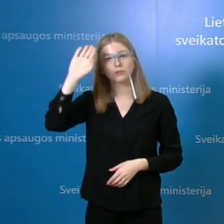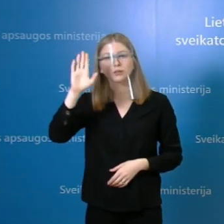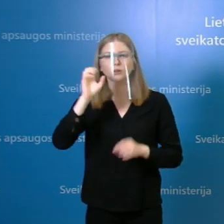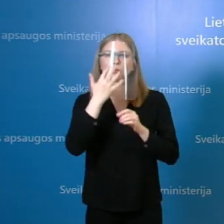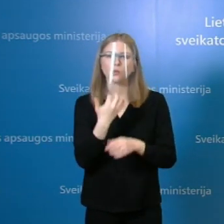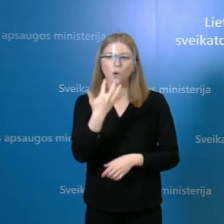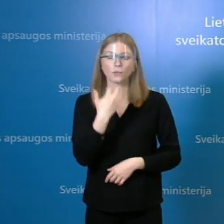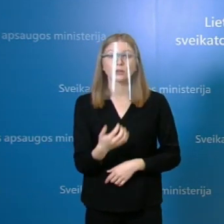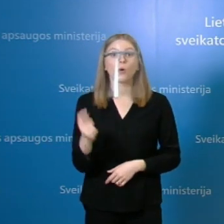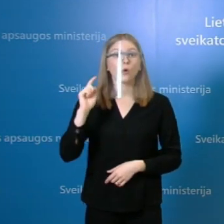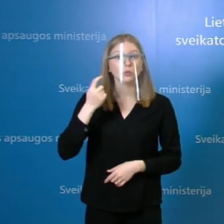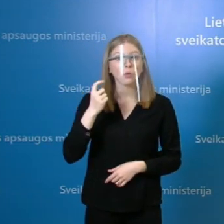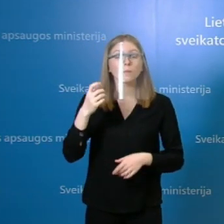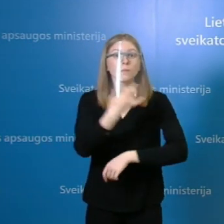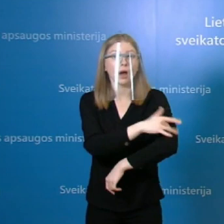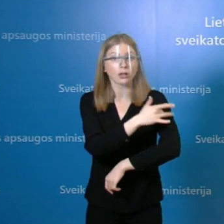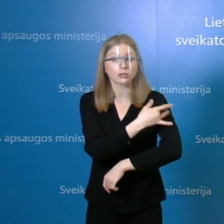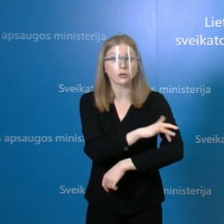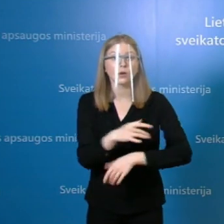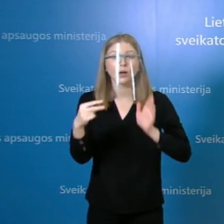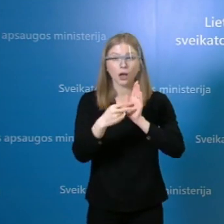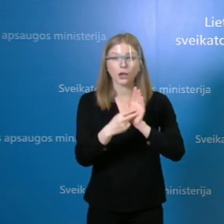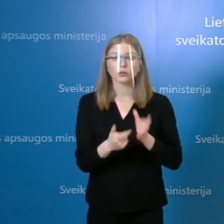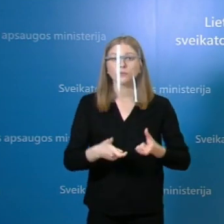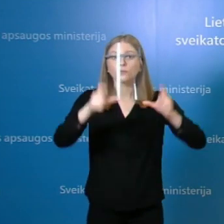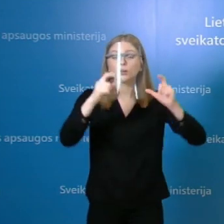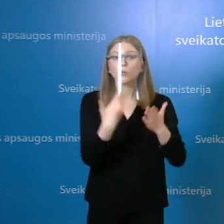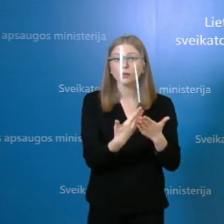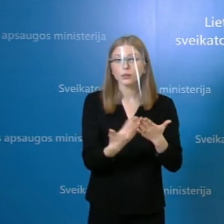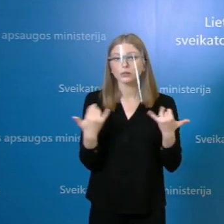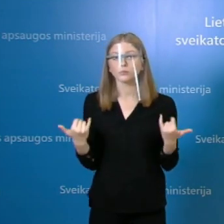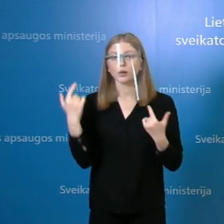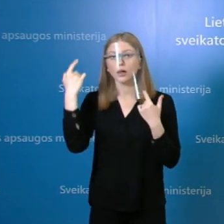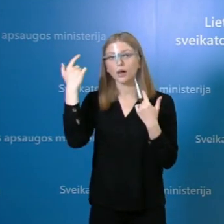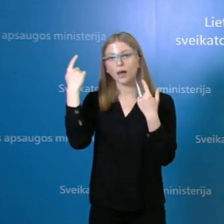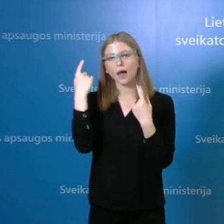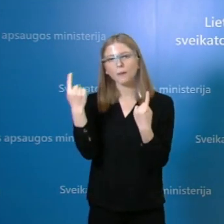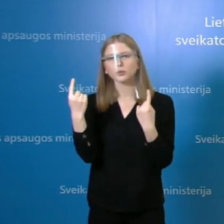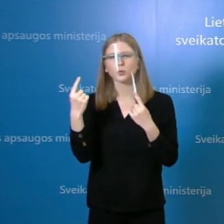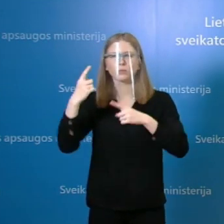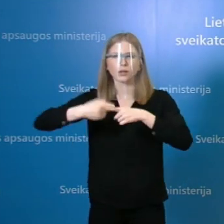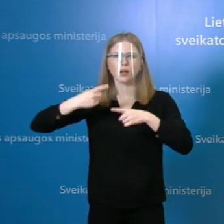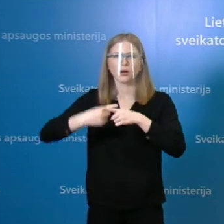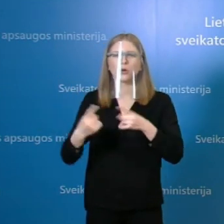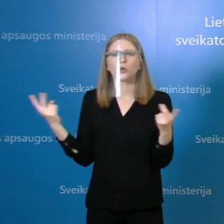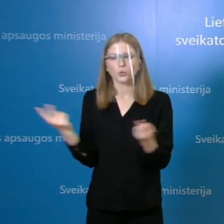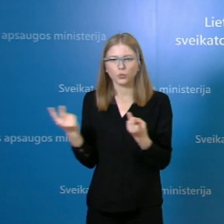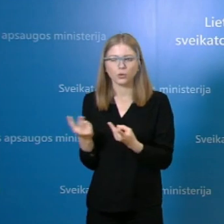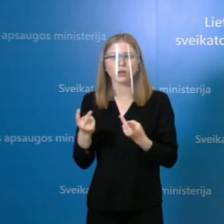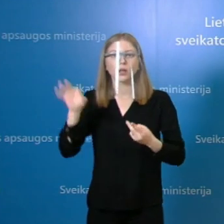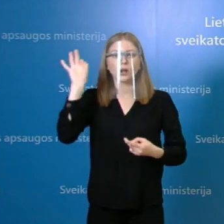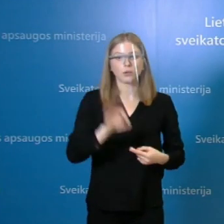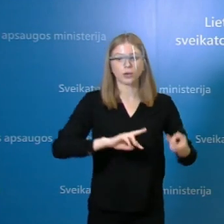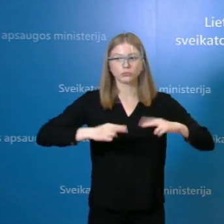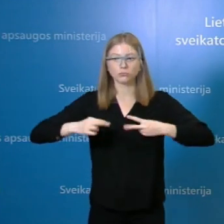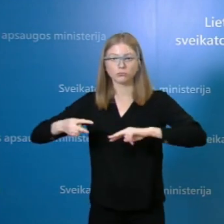Odontologai brangina paslaugas dėl to, kad yra būtinos apsaugos priemonės ir jų dažnas keitimas. Kaip vertinate tai, kad tokios